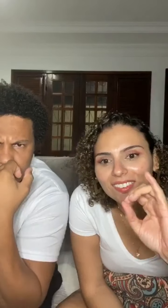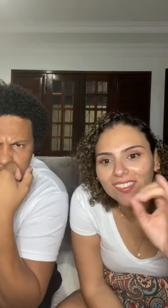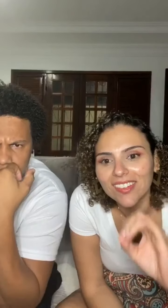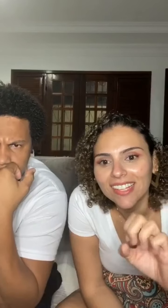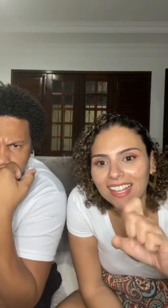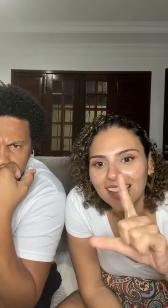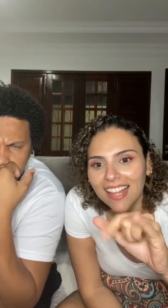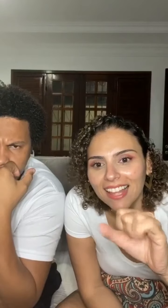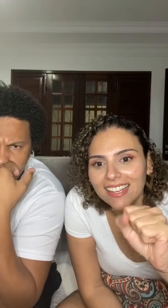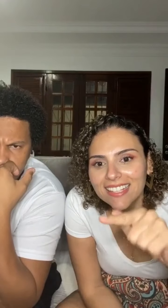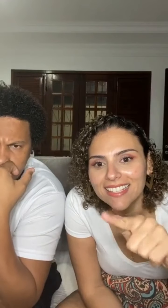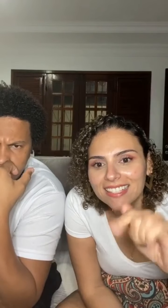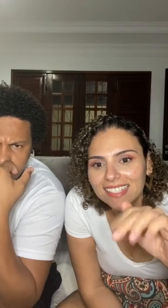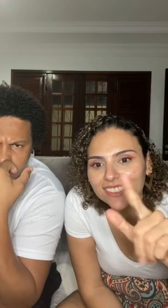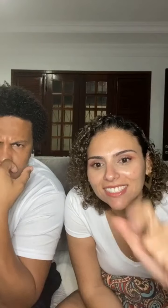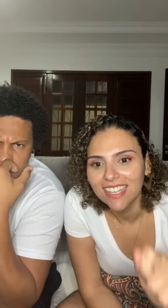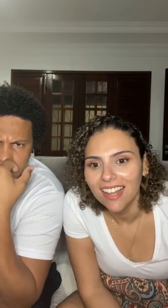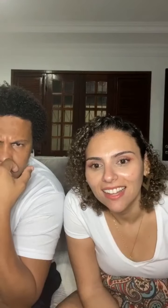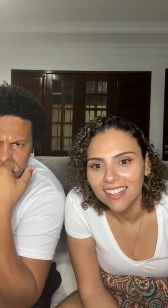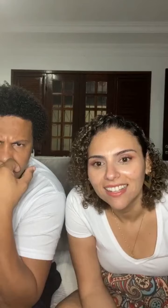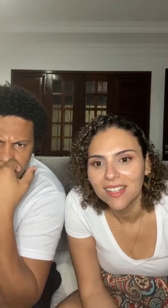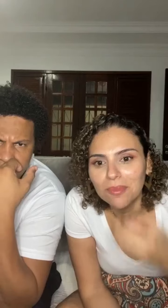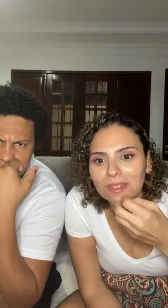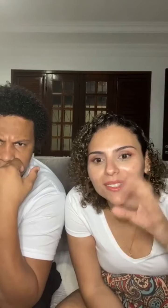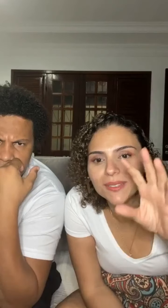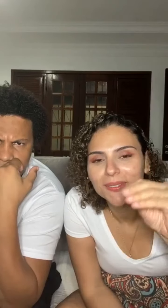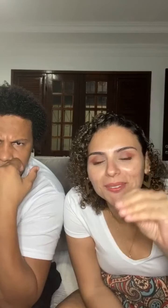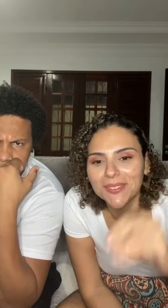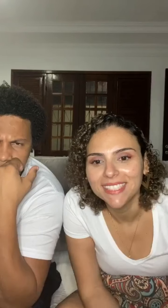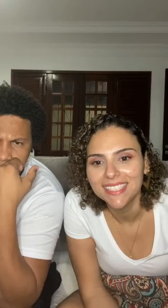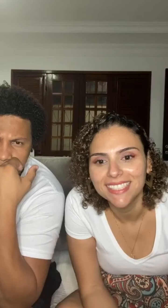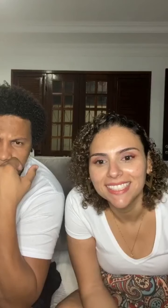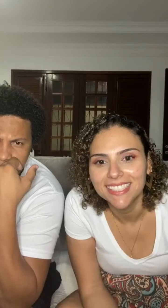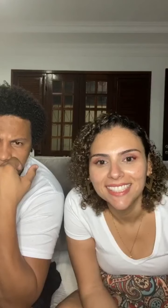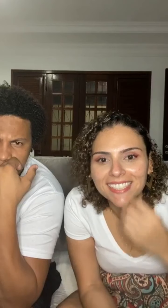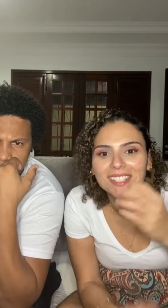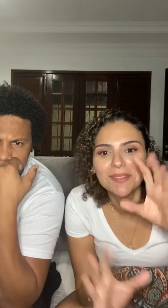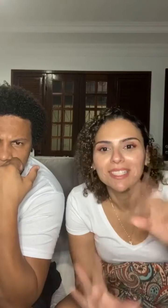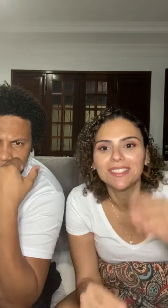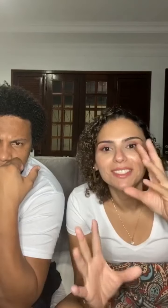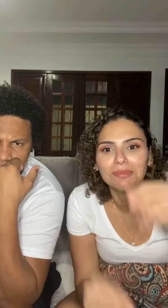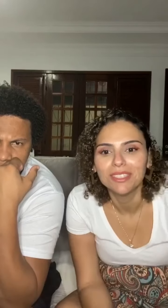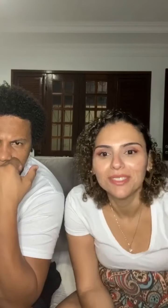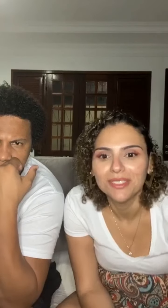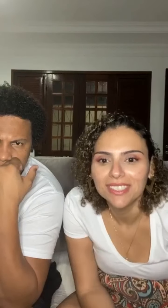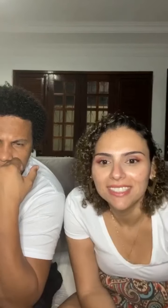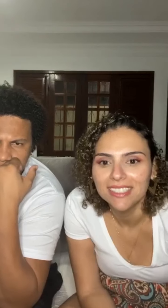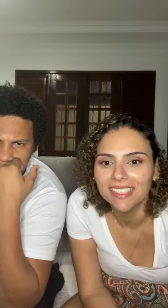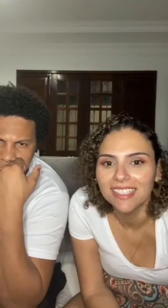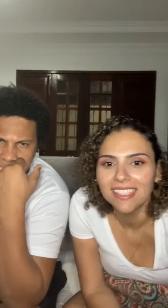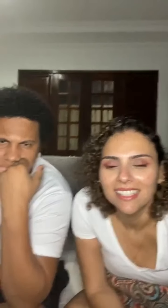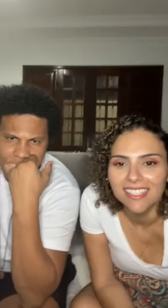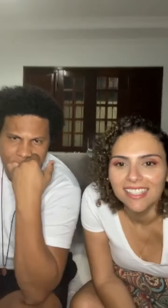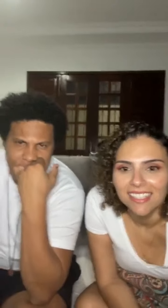Feitinho. Oi, Elisângela. Boa noite. Boa noite, boa noite.